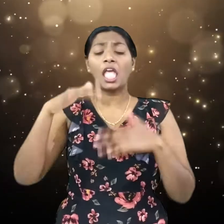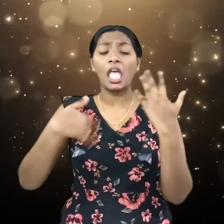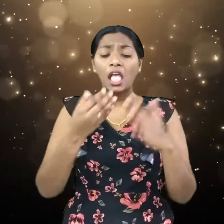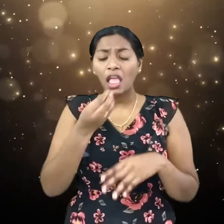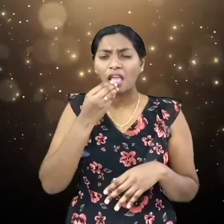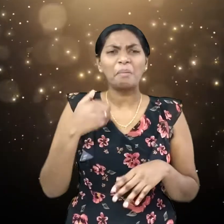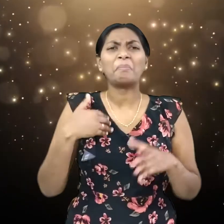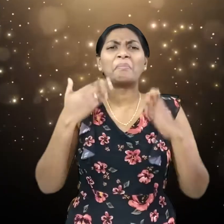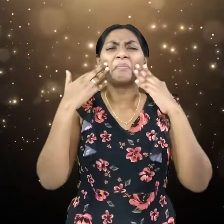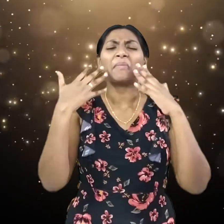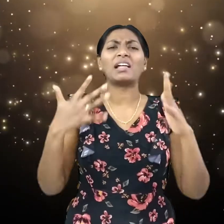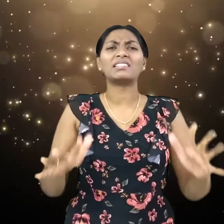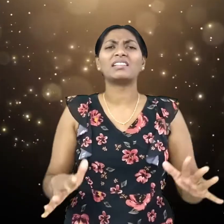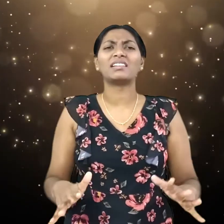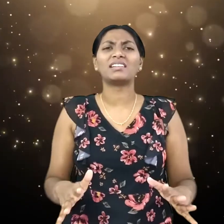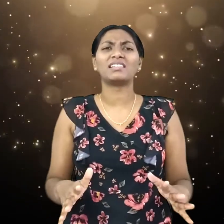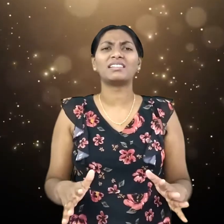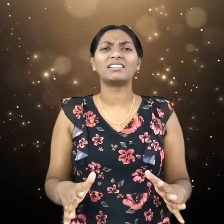कि मैं अगला खाना क्या खाऊंगा,